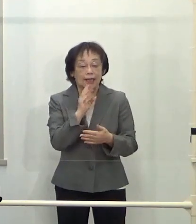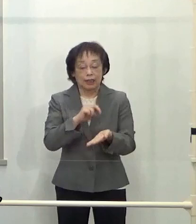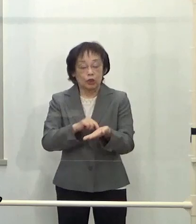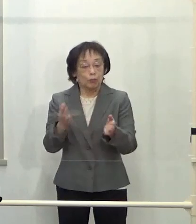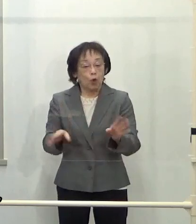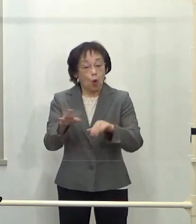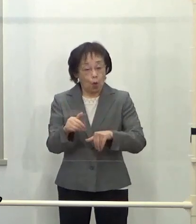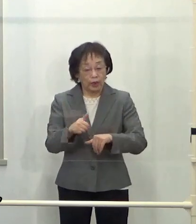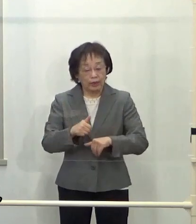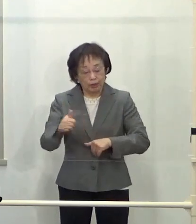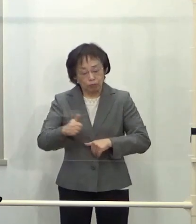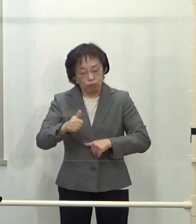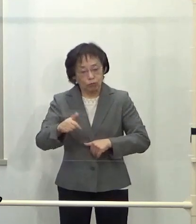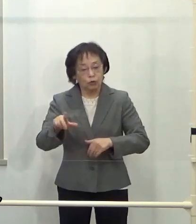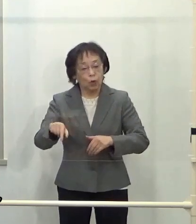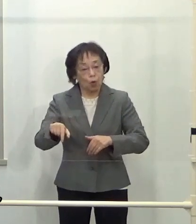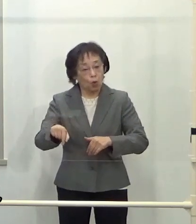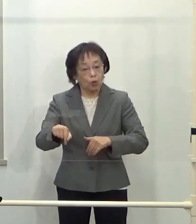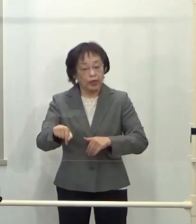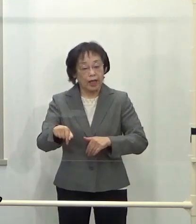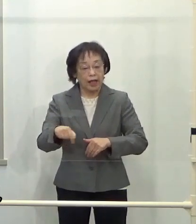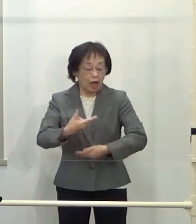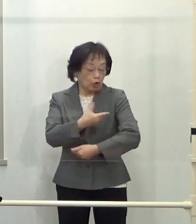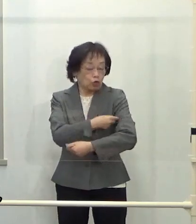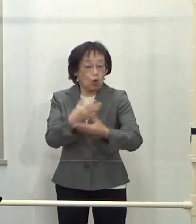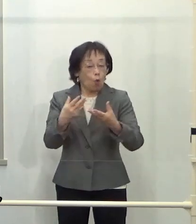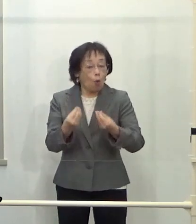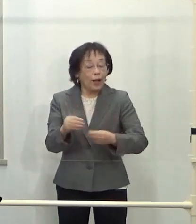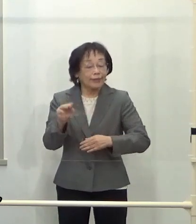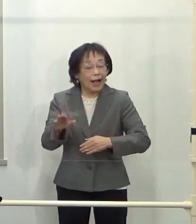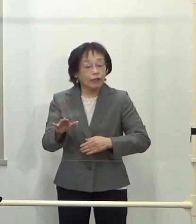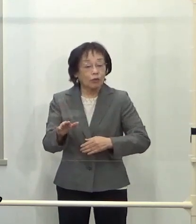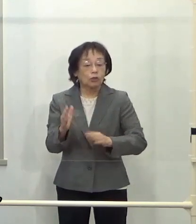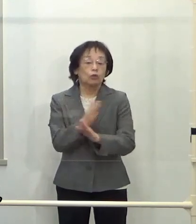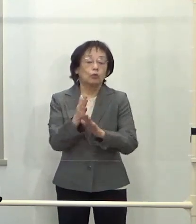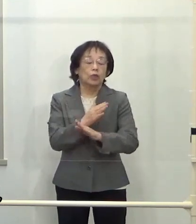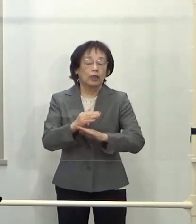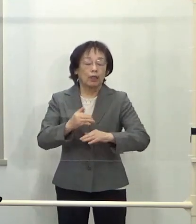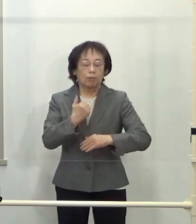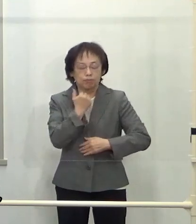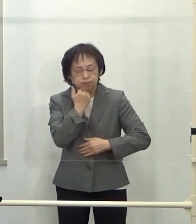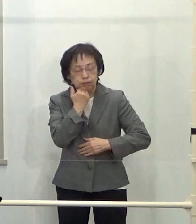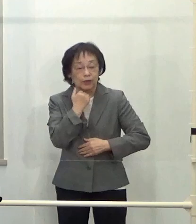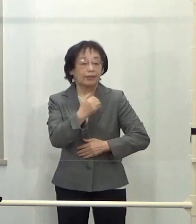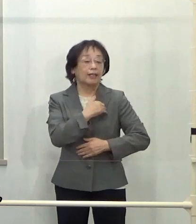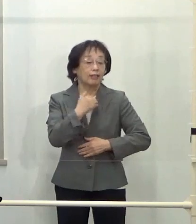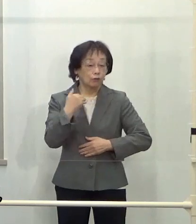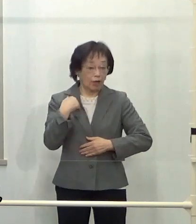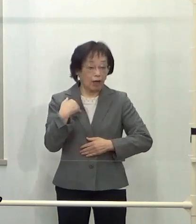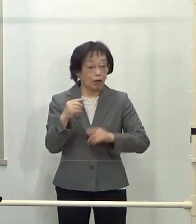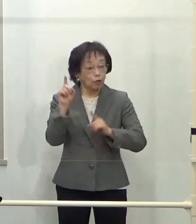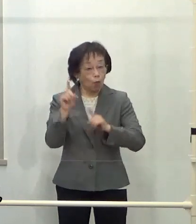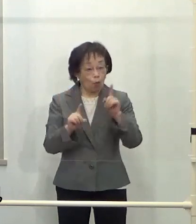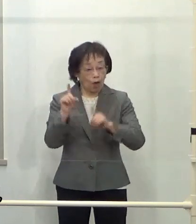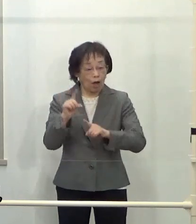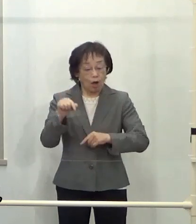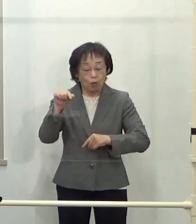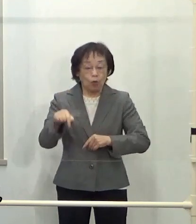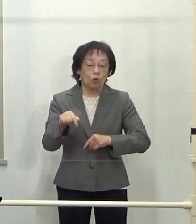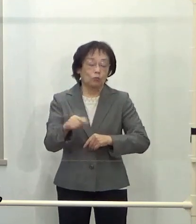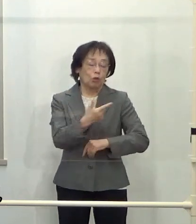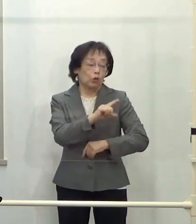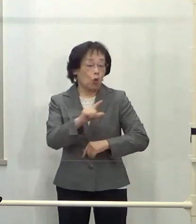保できるかなどですね、クリニックにやるにしましてもいろんなことが検討されるだろうと思います